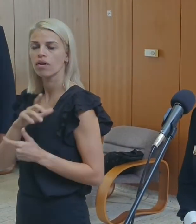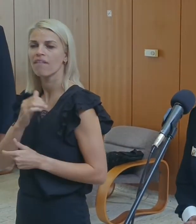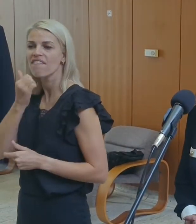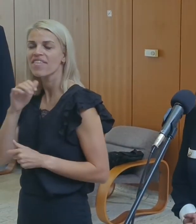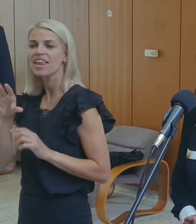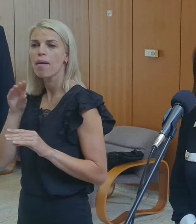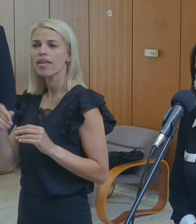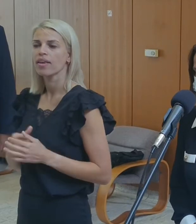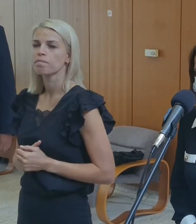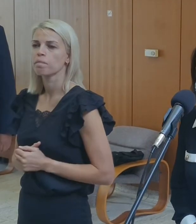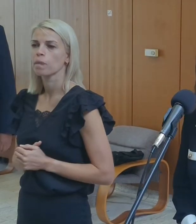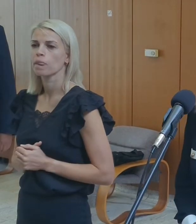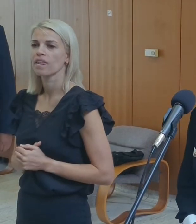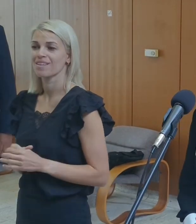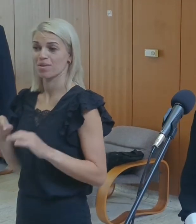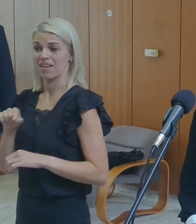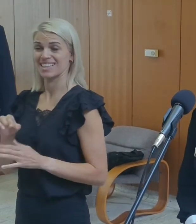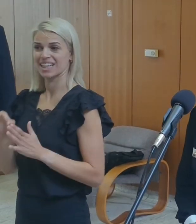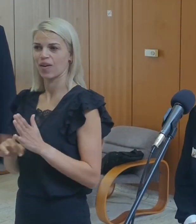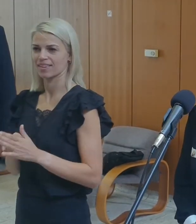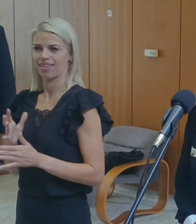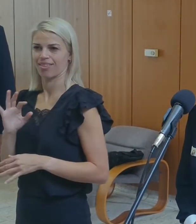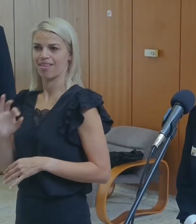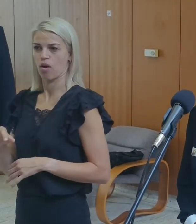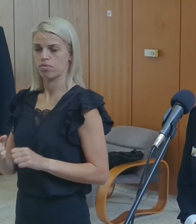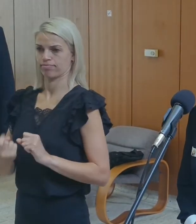Nie je dobré, aby sa stávali takéto situácie,